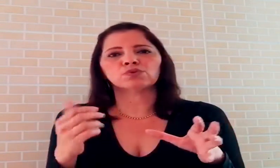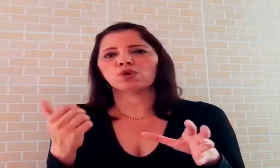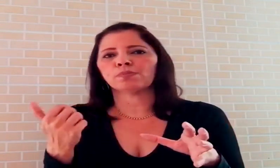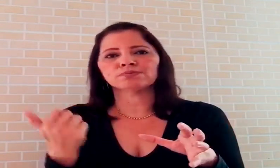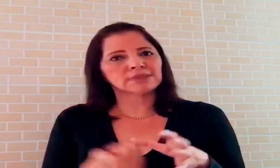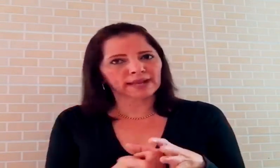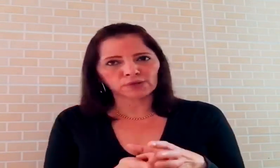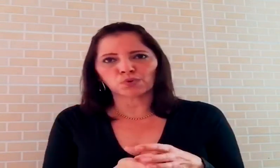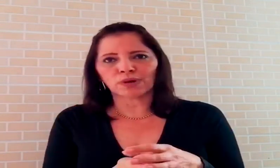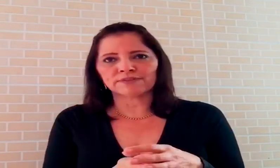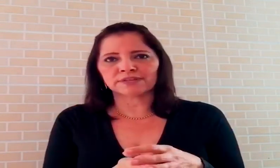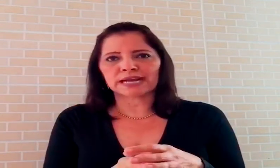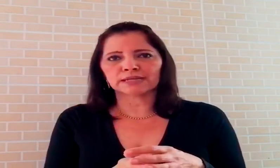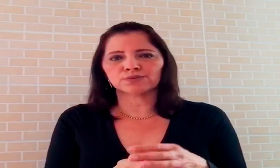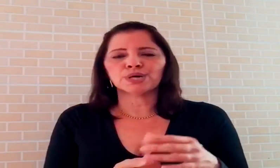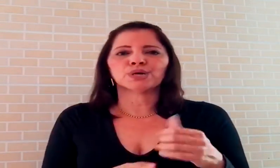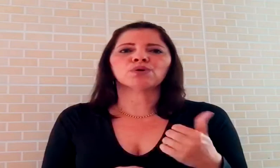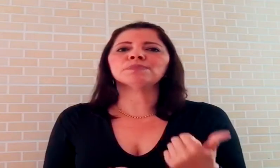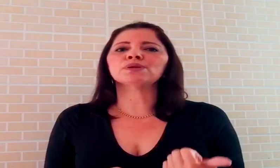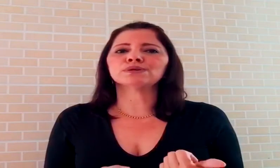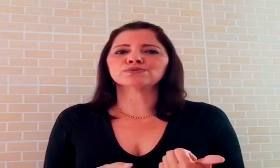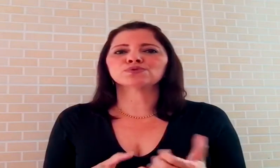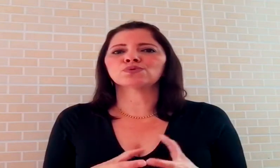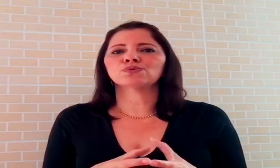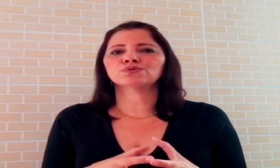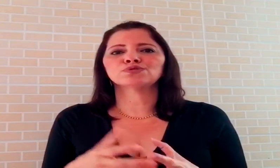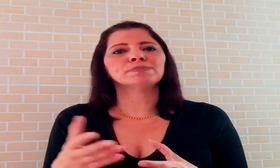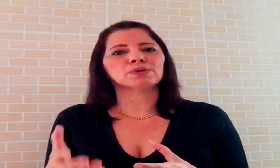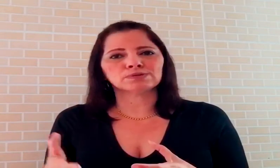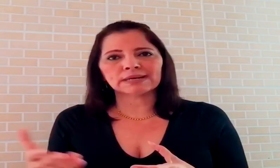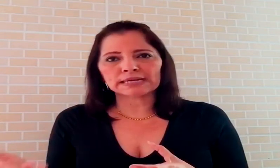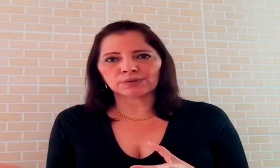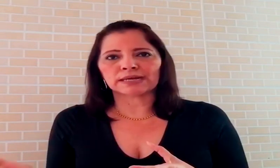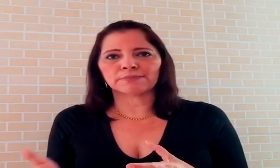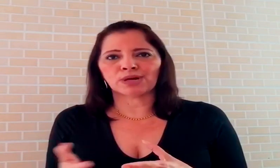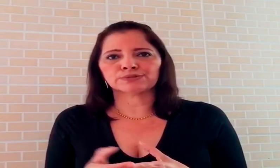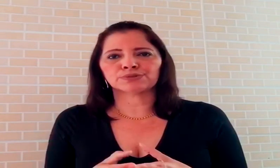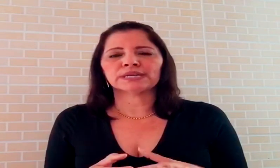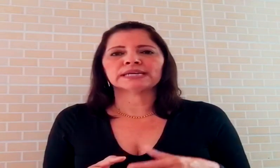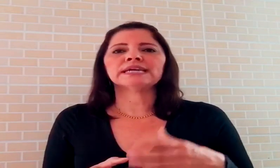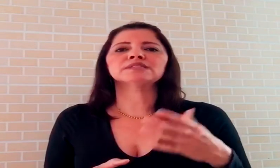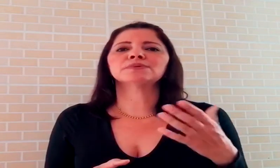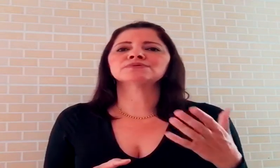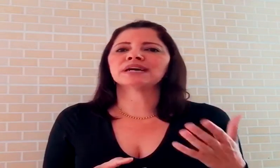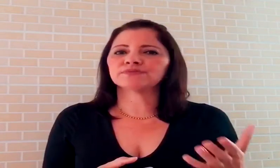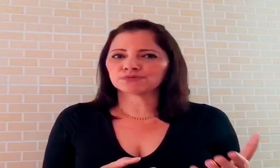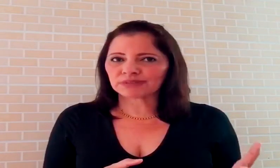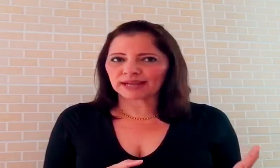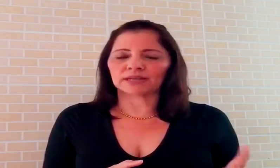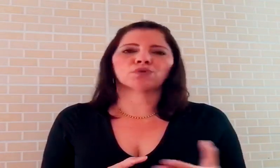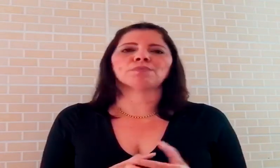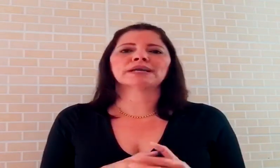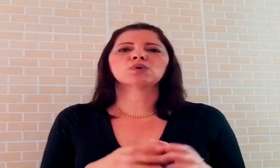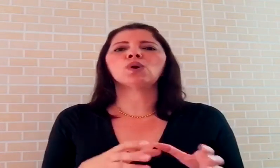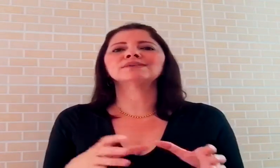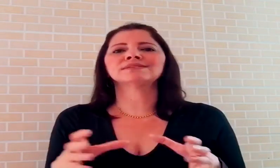corpo técnico qualificado com pilotos com cursos de piloto agrícola remoto e responsável técnico para coordenar